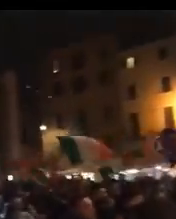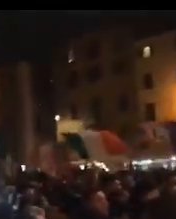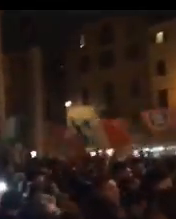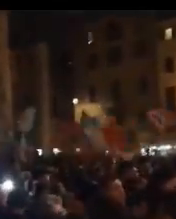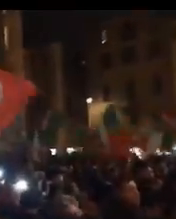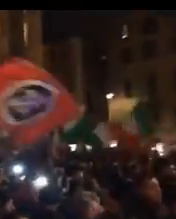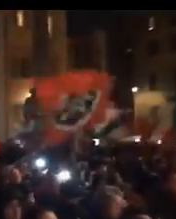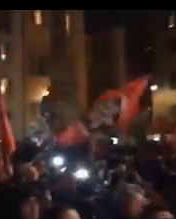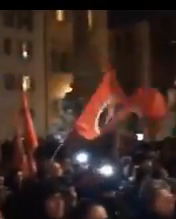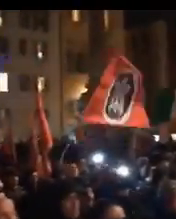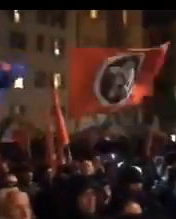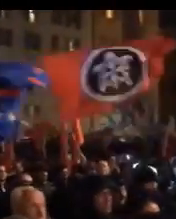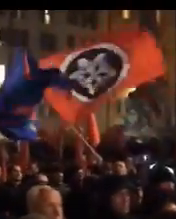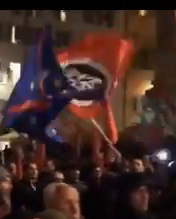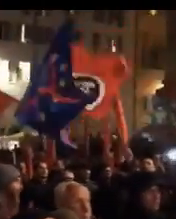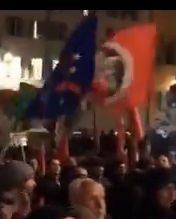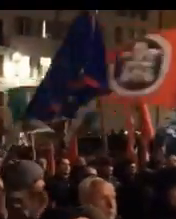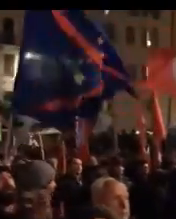popolo.